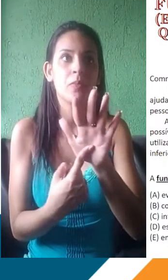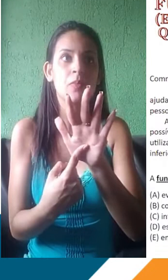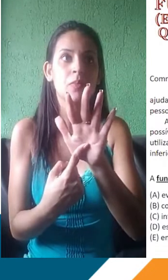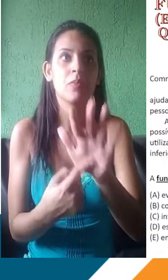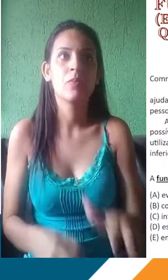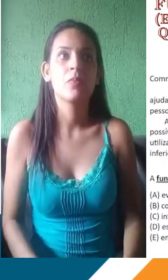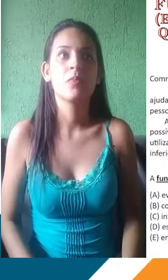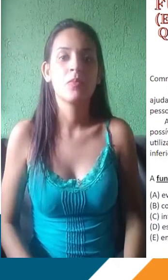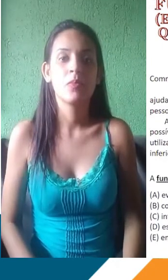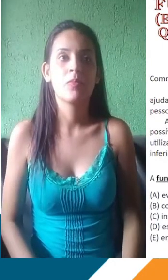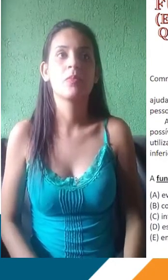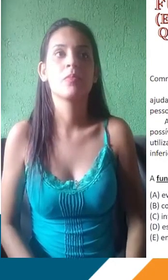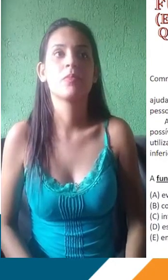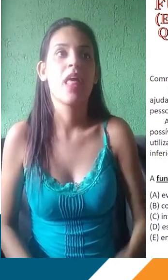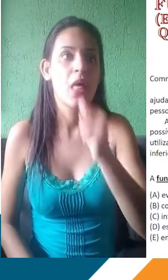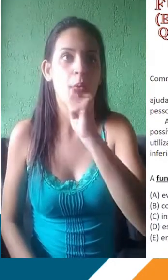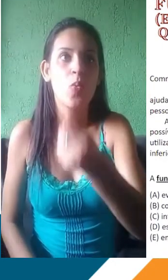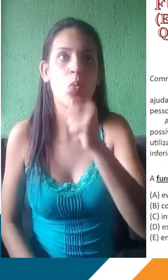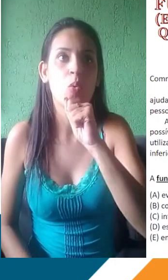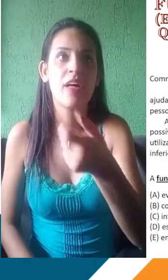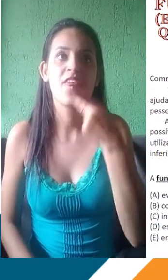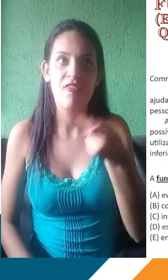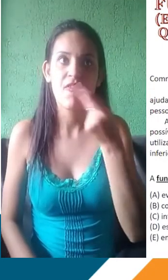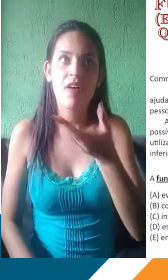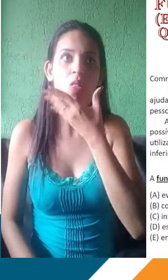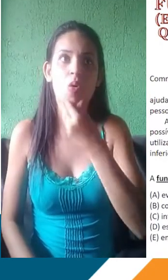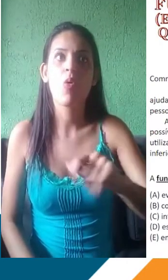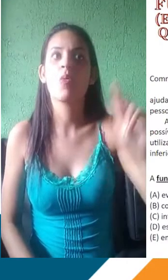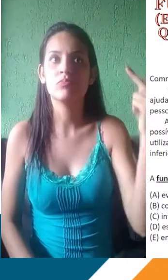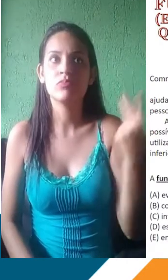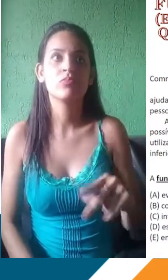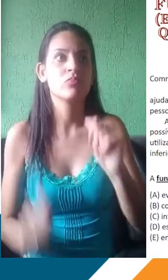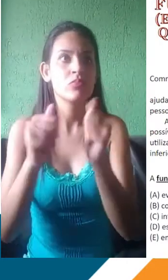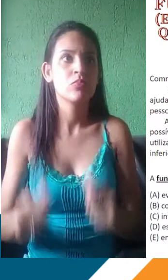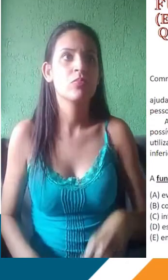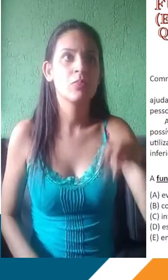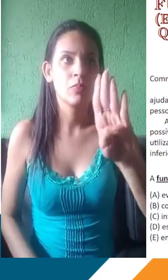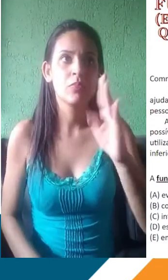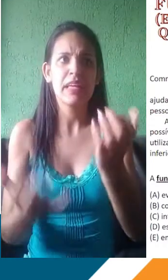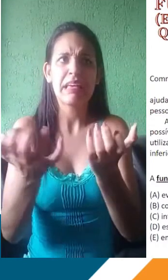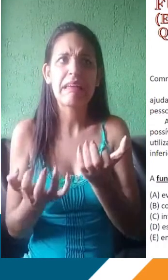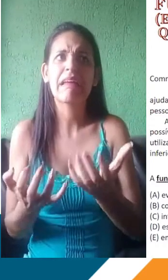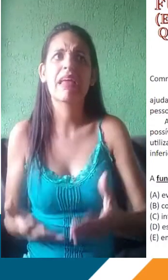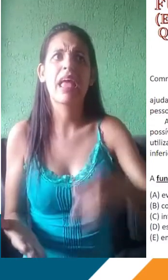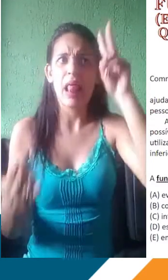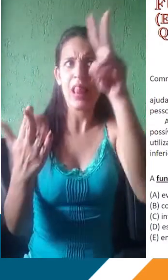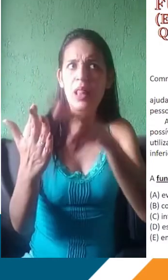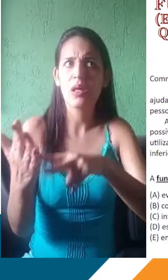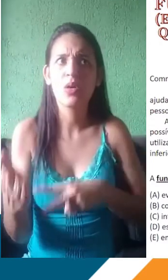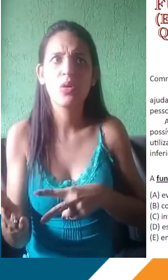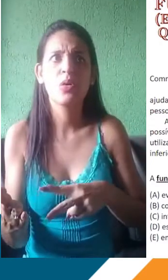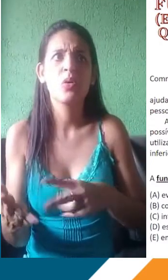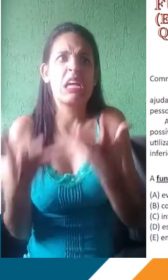de arte. B, convencer o leitor a fazer o acesso online, levando-o a conhecer as obras de arte. C, informar sobre